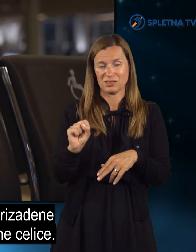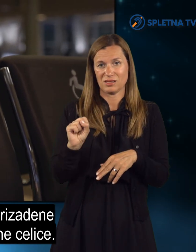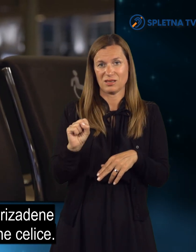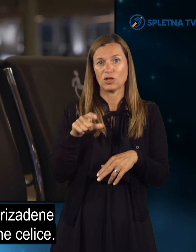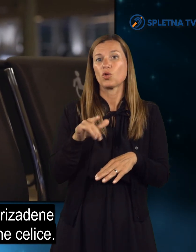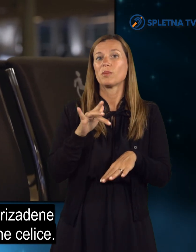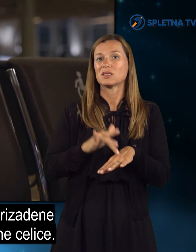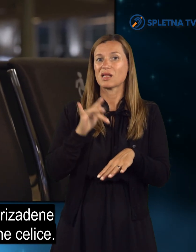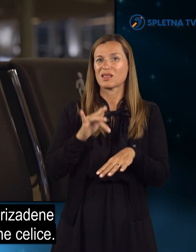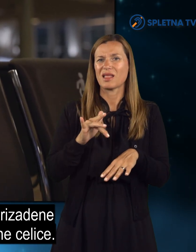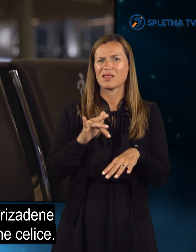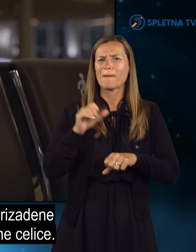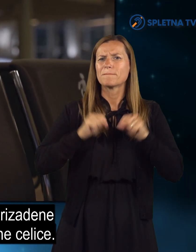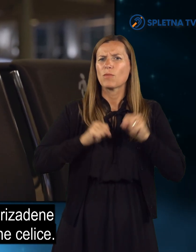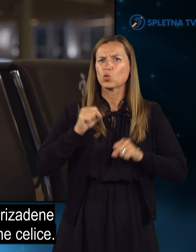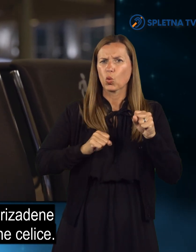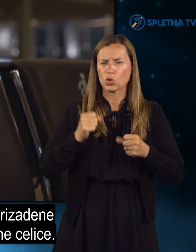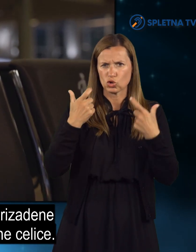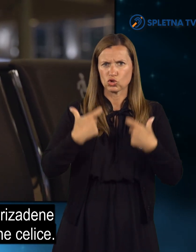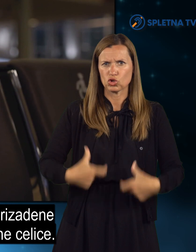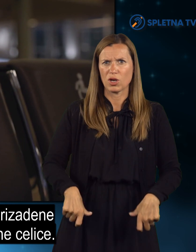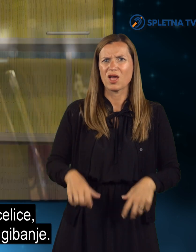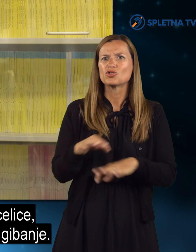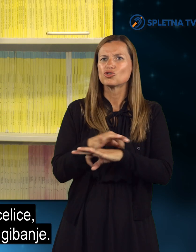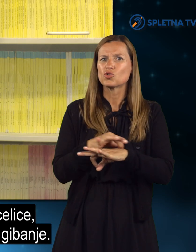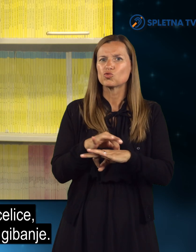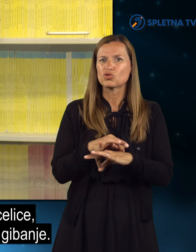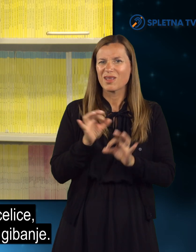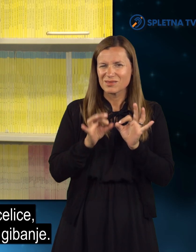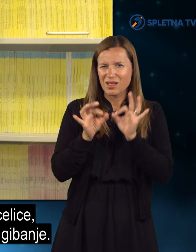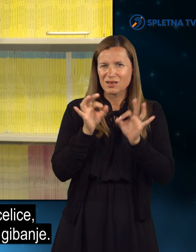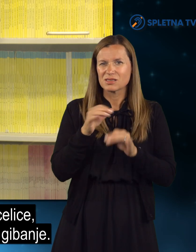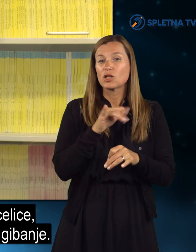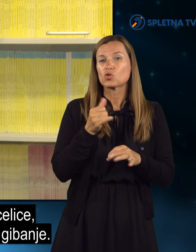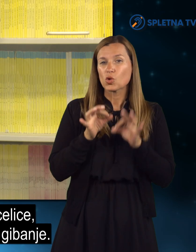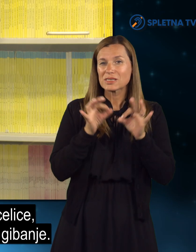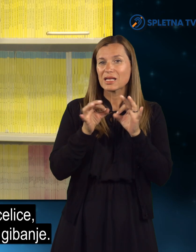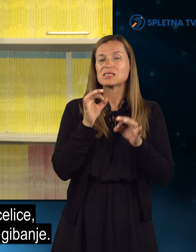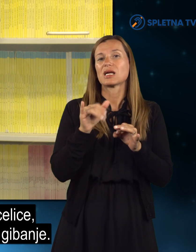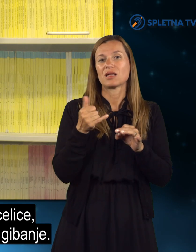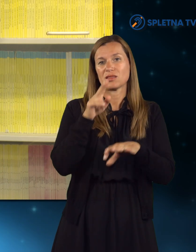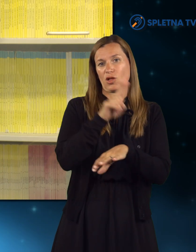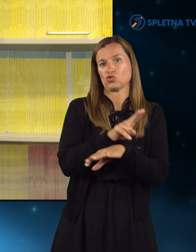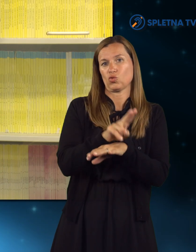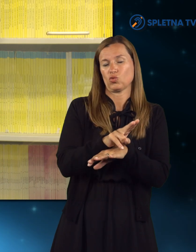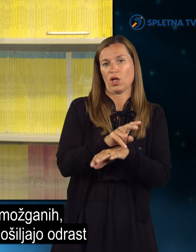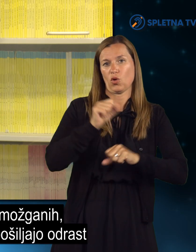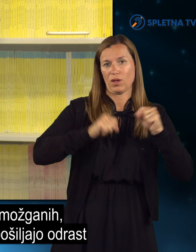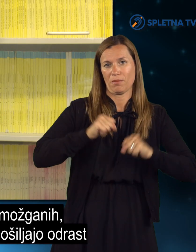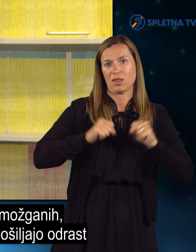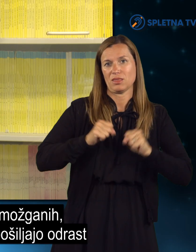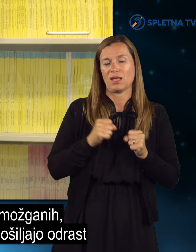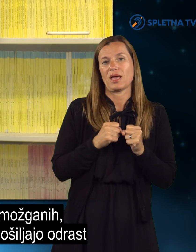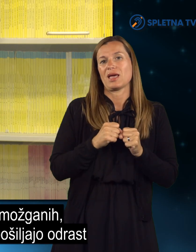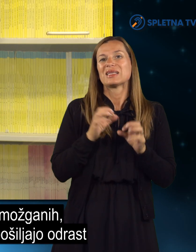prizadene motorične živčne celice, to so tiste celice, ki nadzorujejo gibanje.